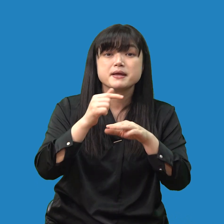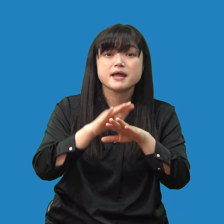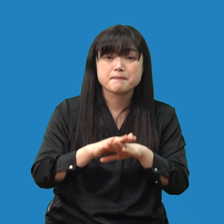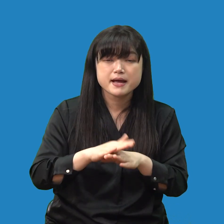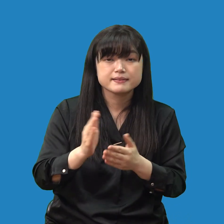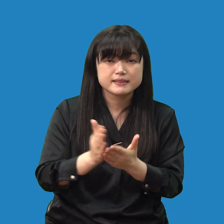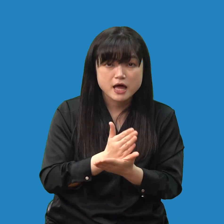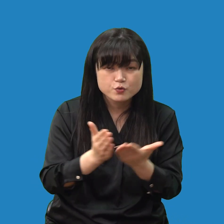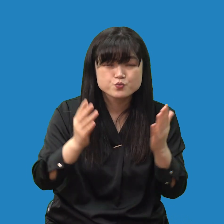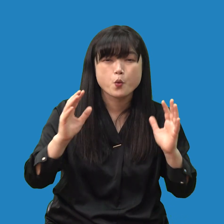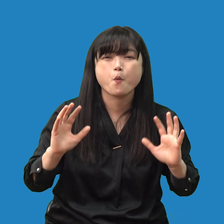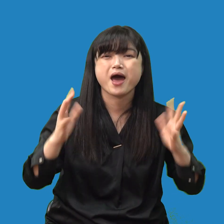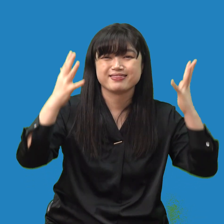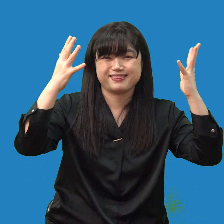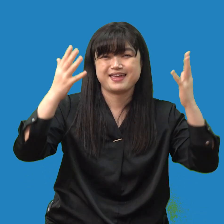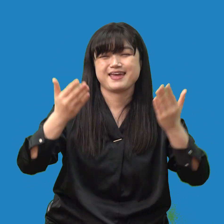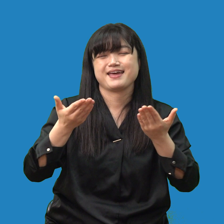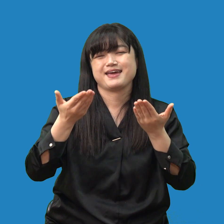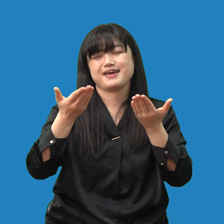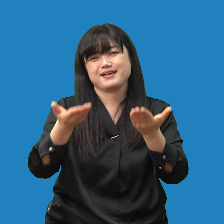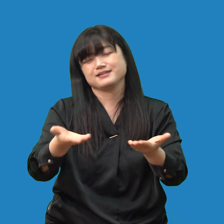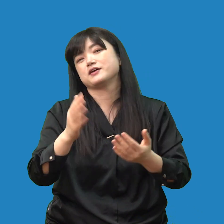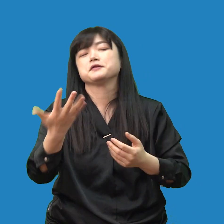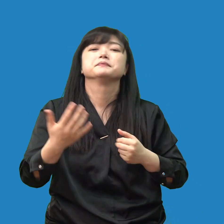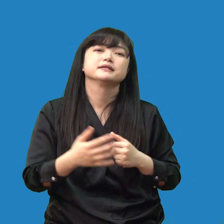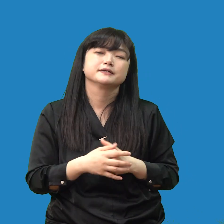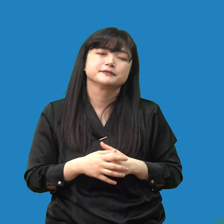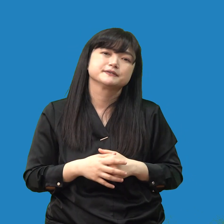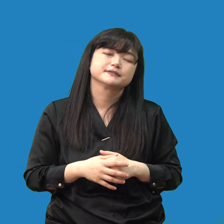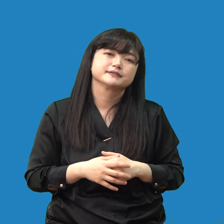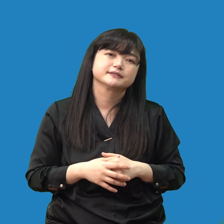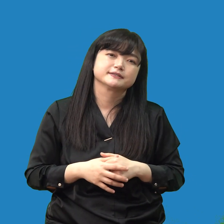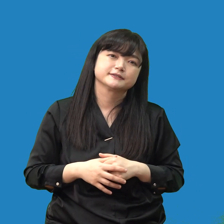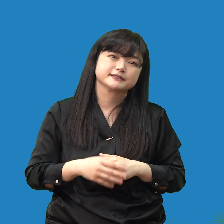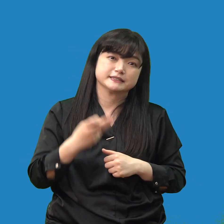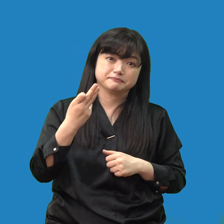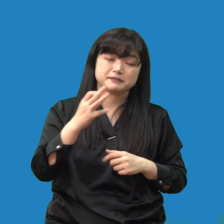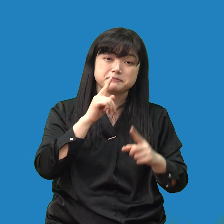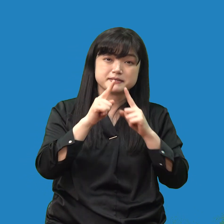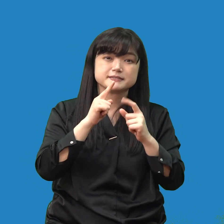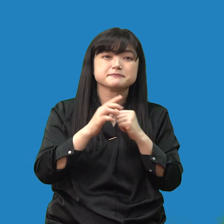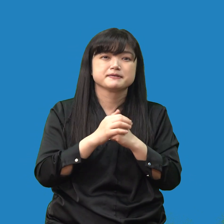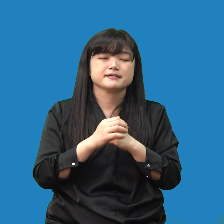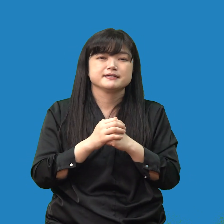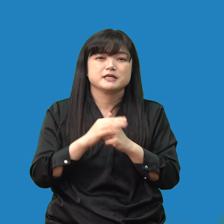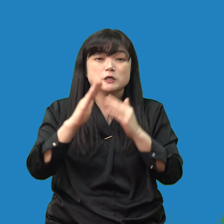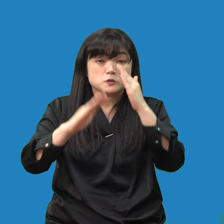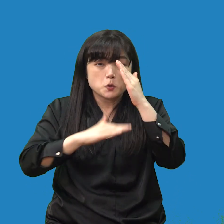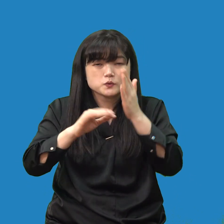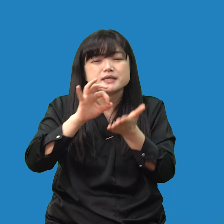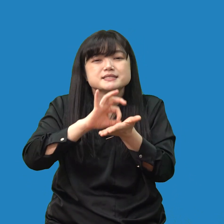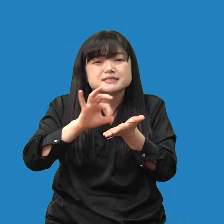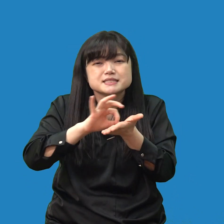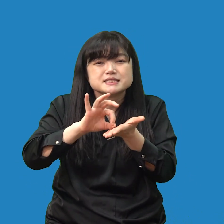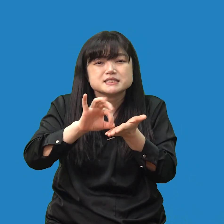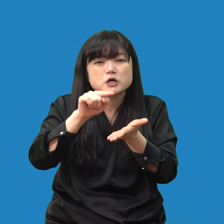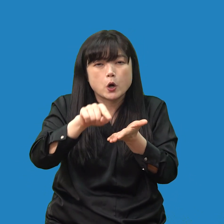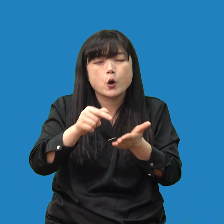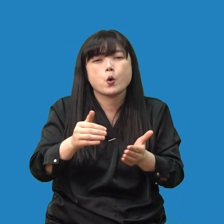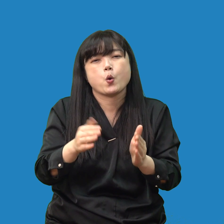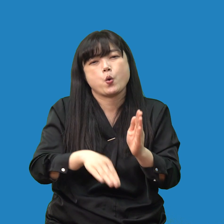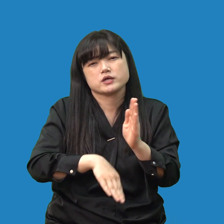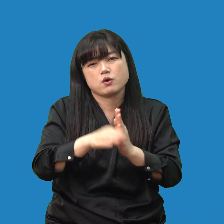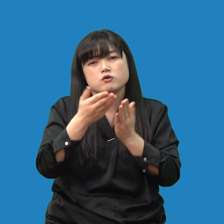나눔을 실천하고 환대하는 삶을 통해 이루어집니다. 마지막 13절에 이렇게 나오죠. 성도들의 쓸 것을